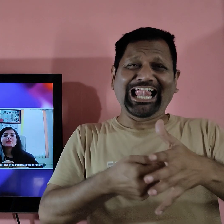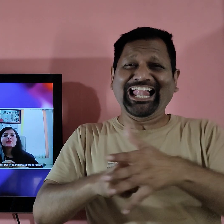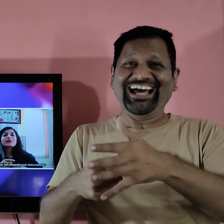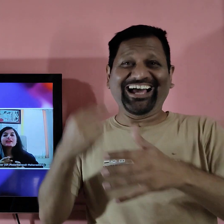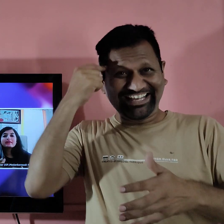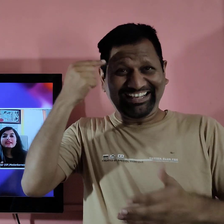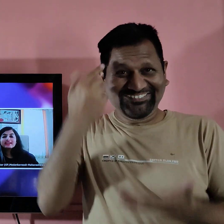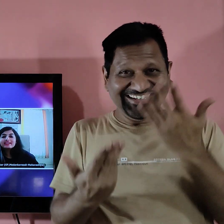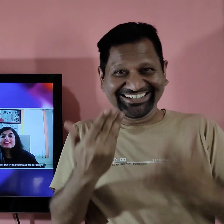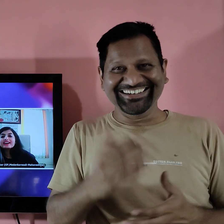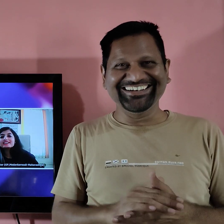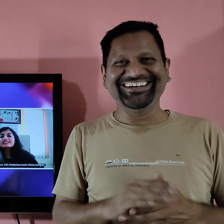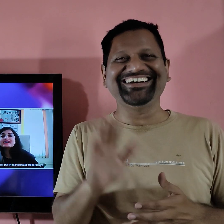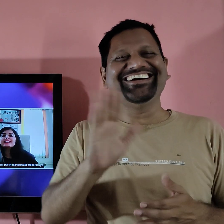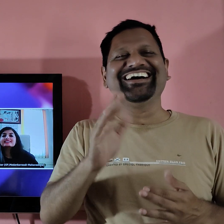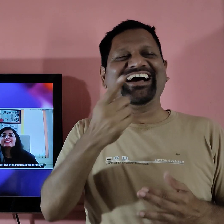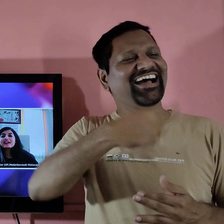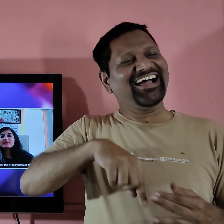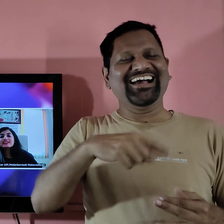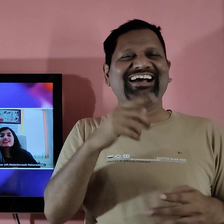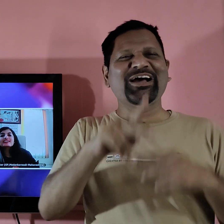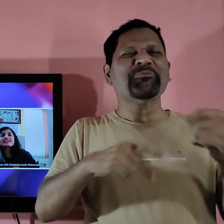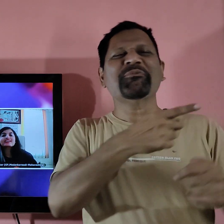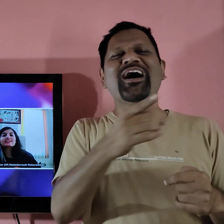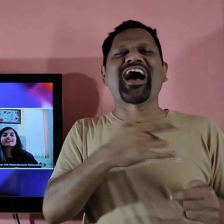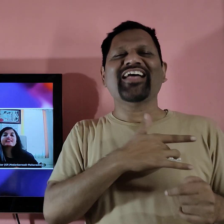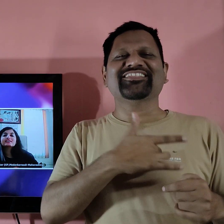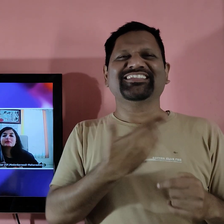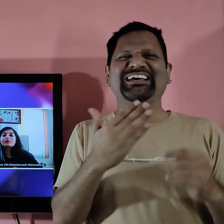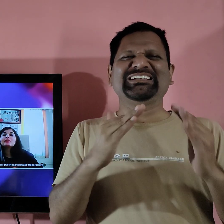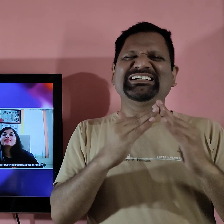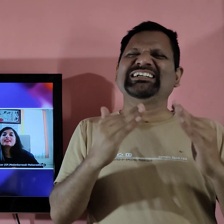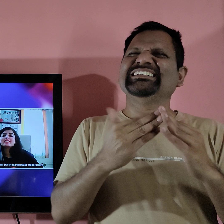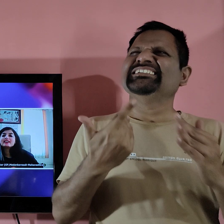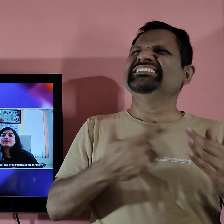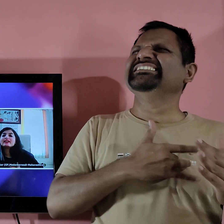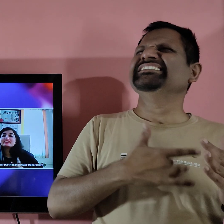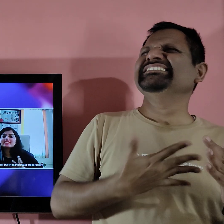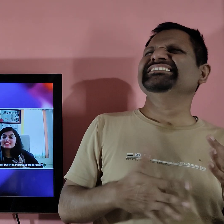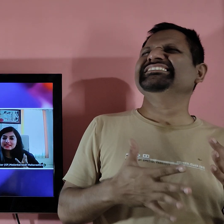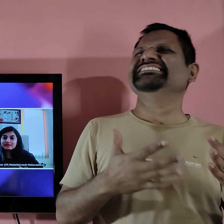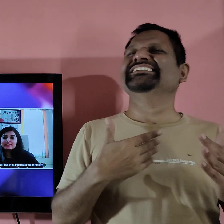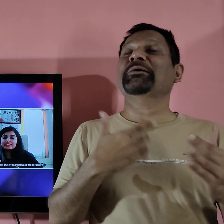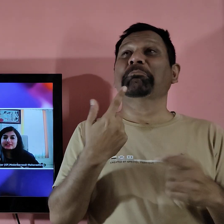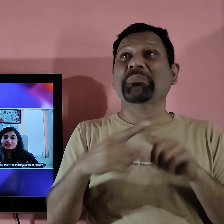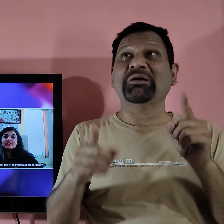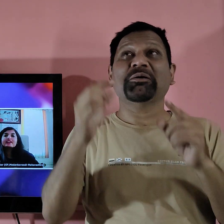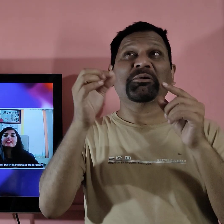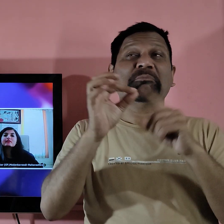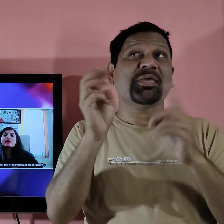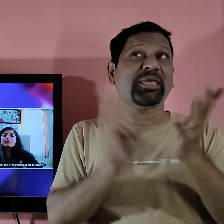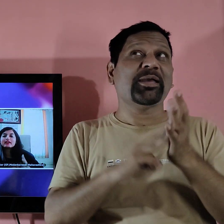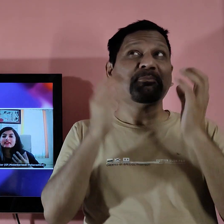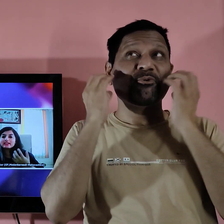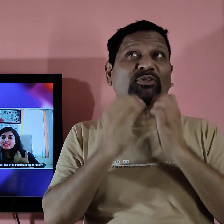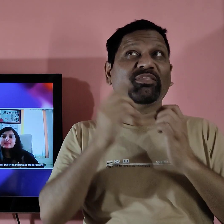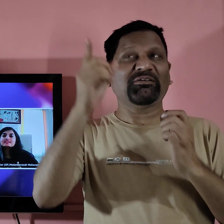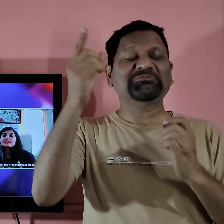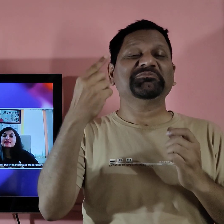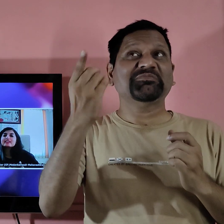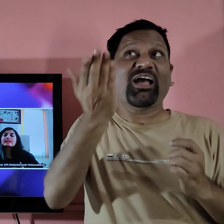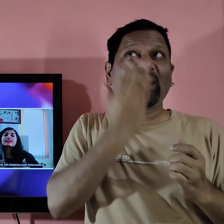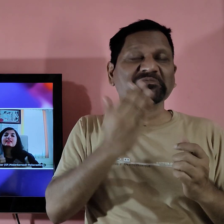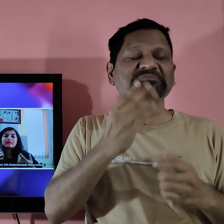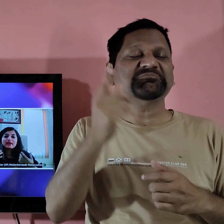बंद करके रखा हुआ। लोगों को घर में रहने की आदत नहीं है, इसलिए गांव वाले थक गए हैं। लेकिन उनको पता है कि हमारे देश के प्रधानमंत्री जो कर रहे हैं वो